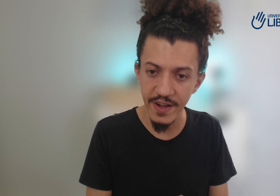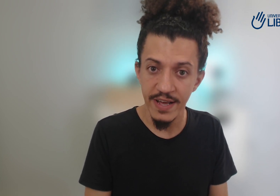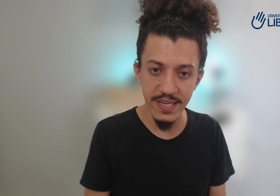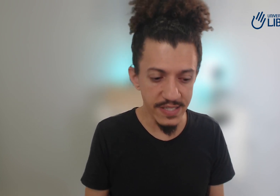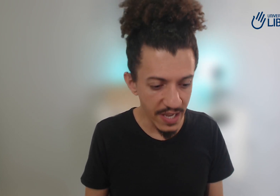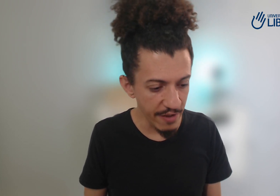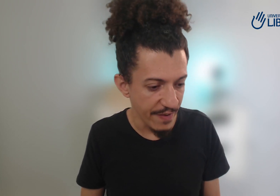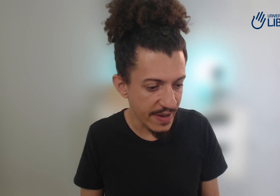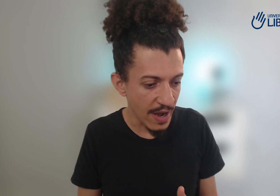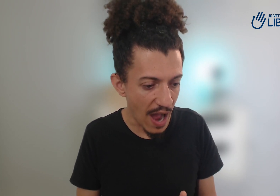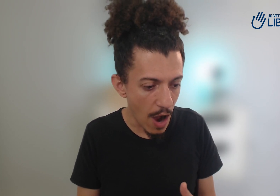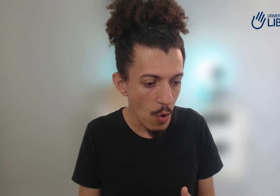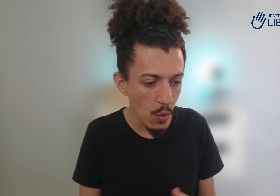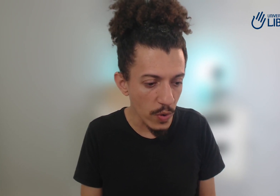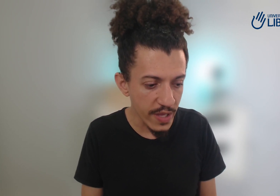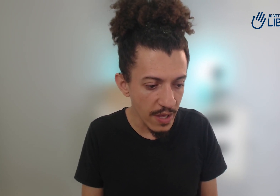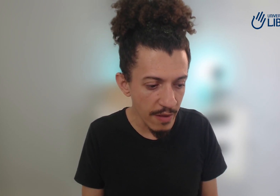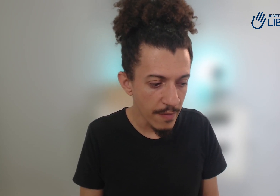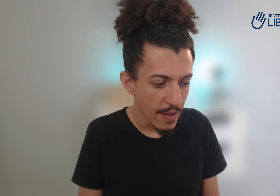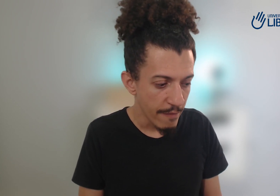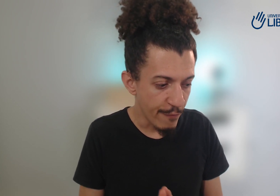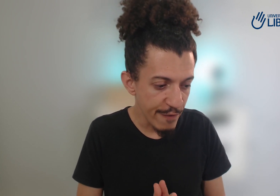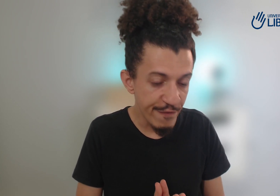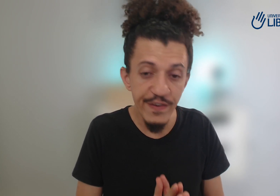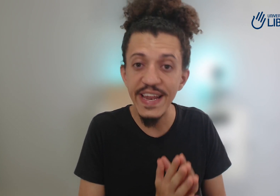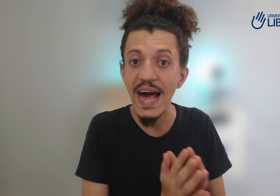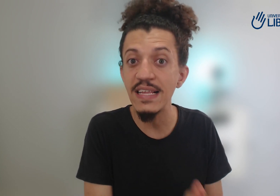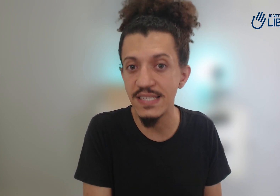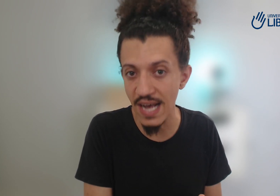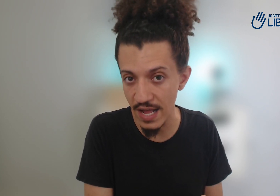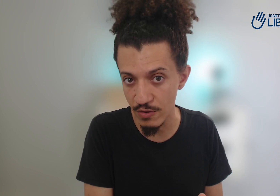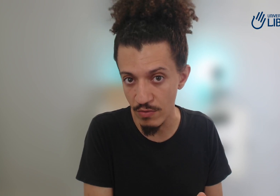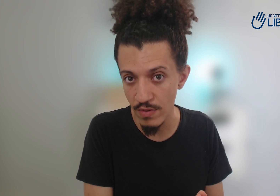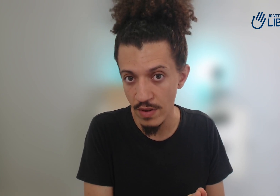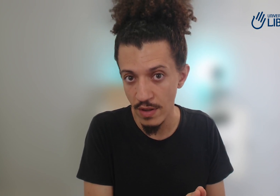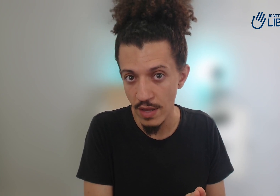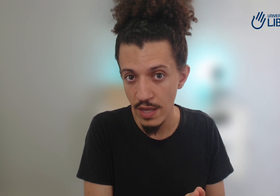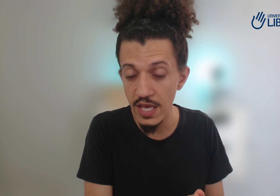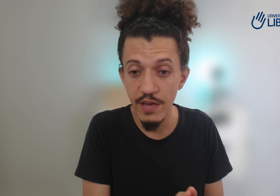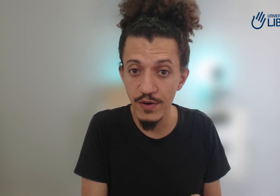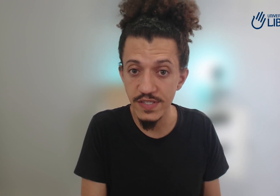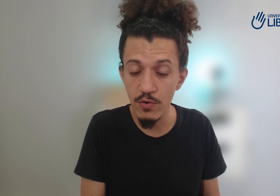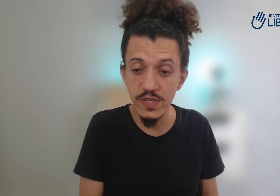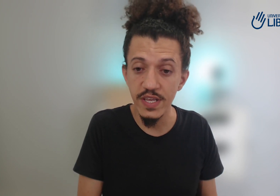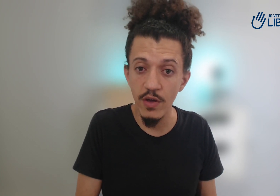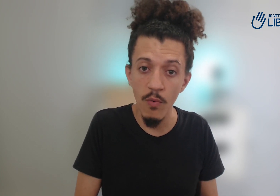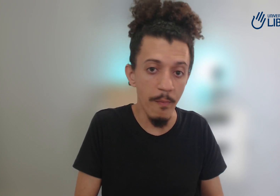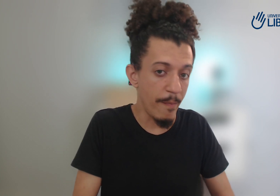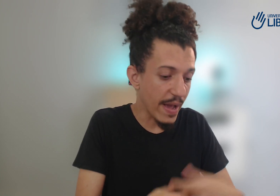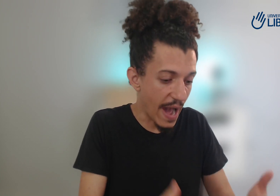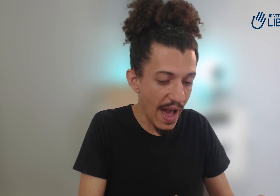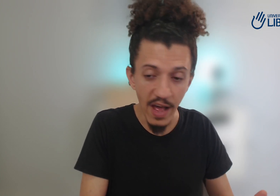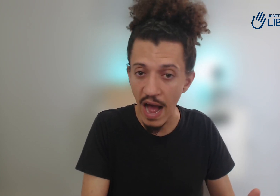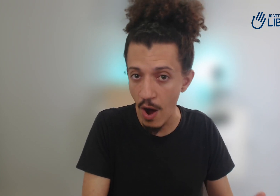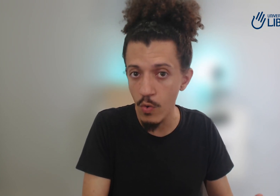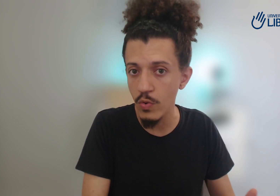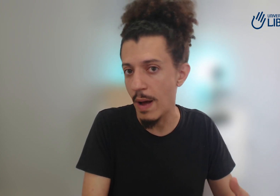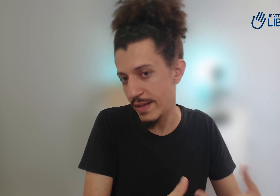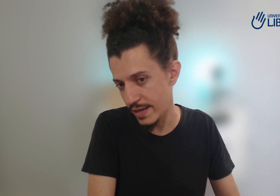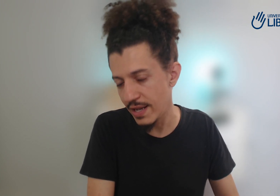que significa algo que foi finalizado e que você conseguiu pegar algo daquilo